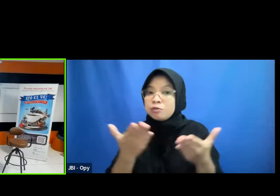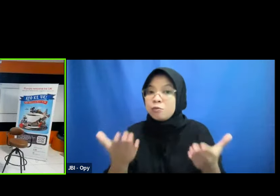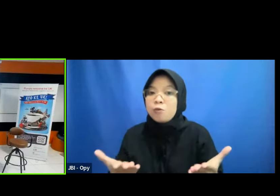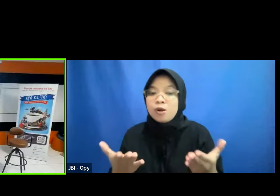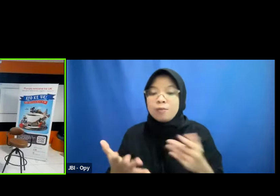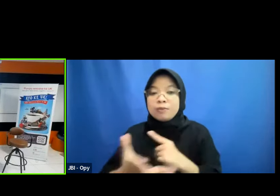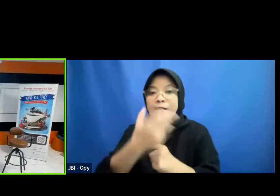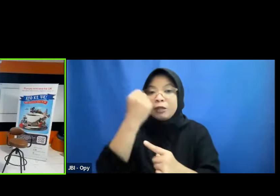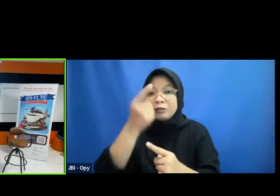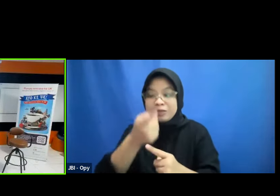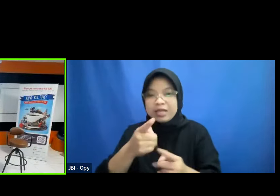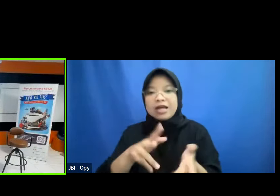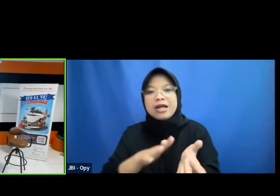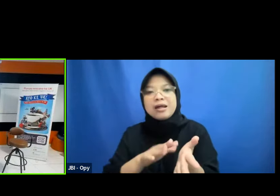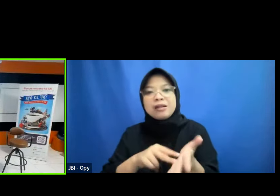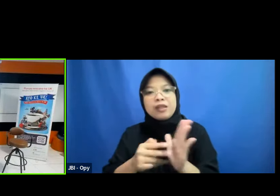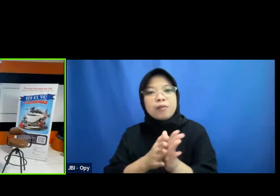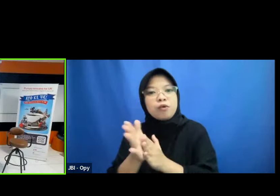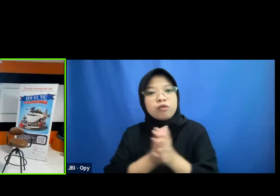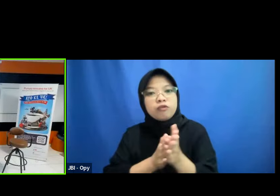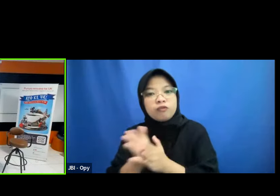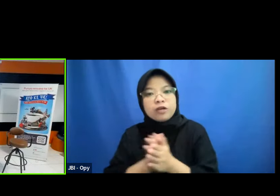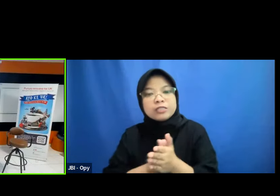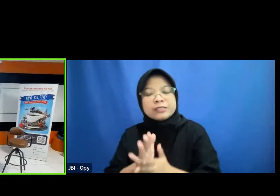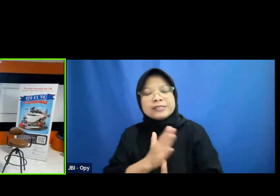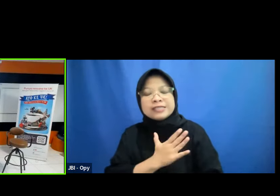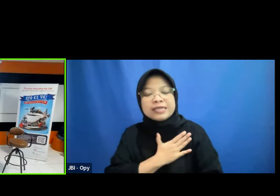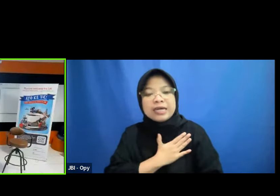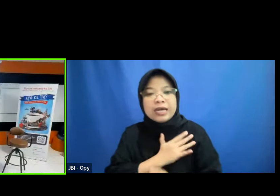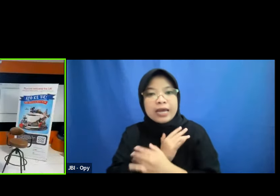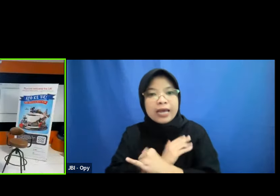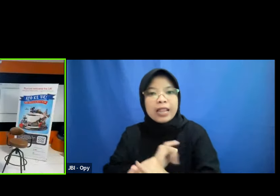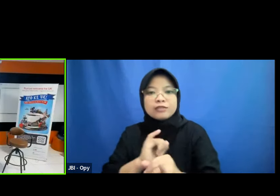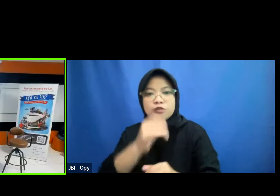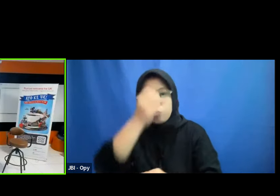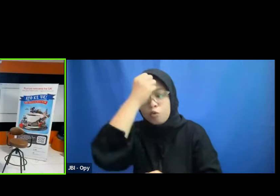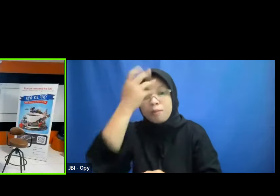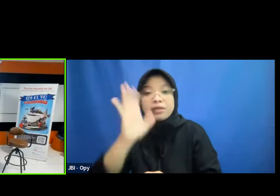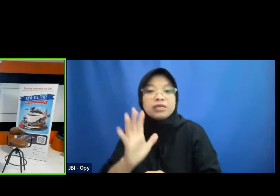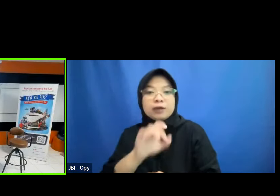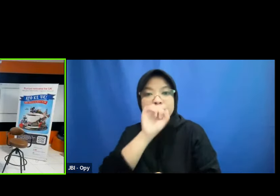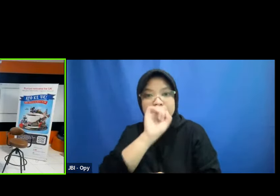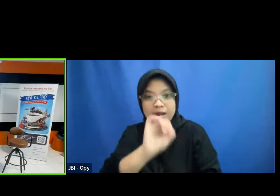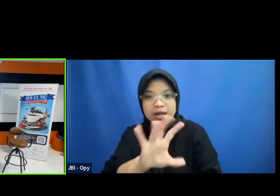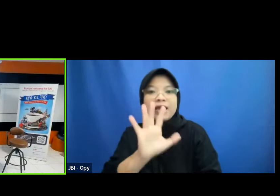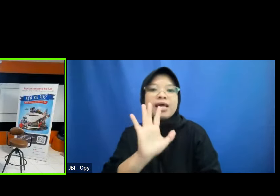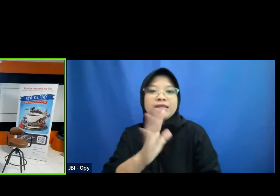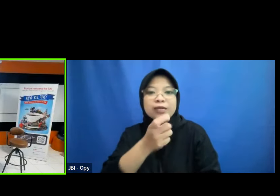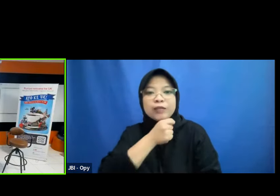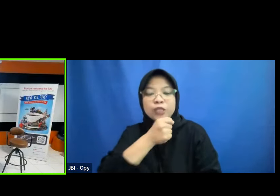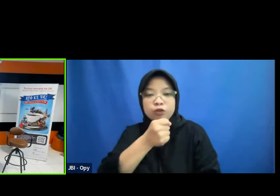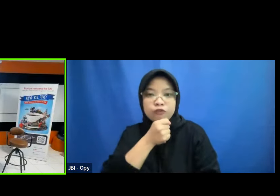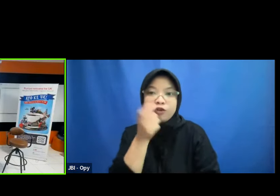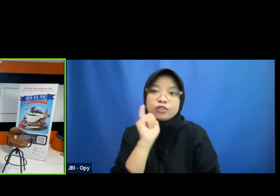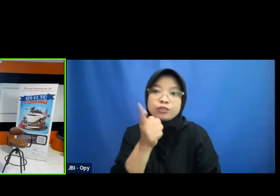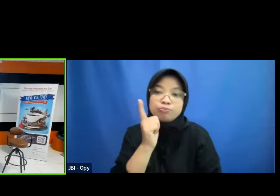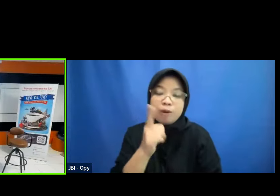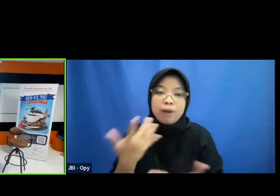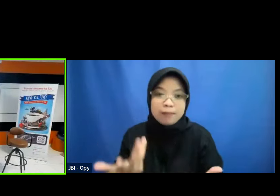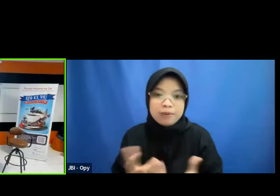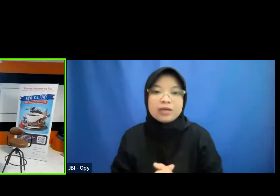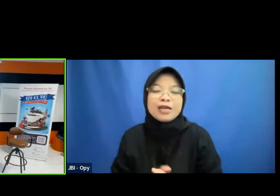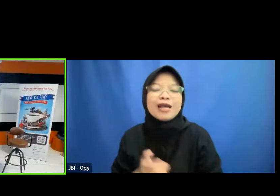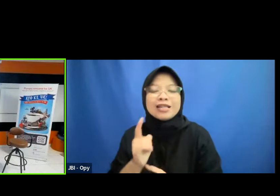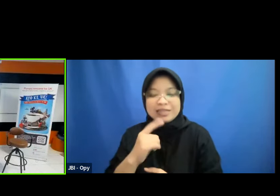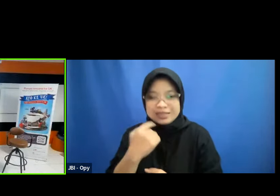chivening pasti selama motivasinya Itu tulus E itu jangan lupa disampaikan juga nanti di dalam interview karena most likely